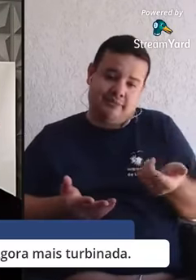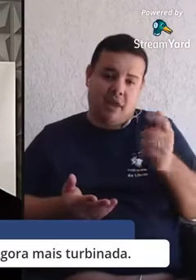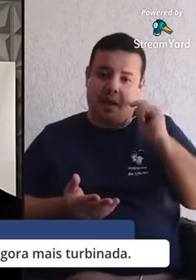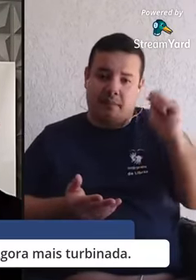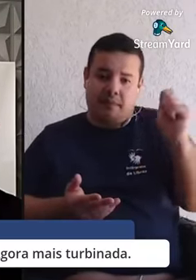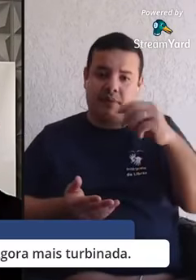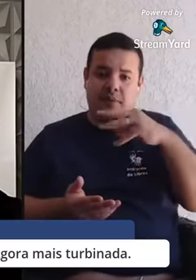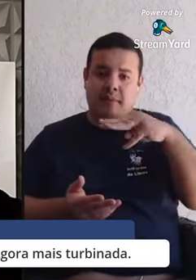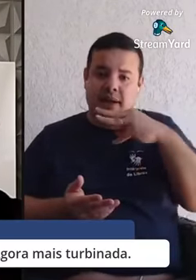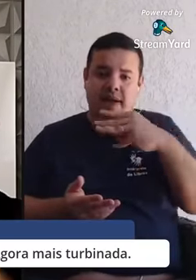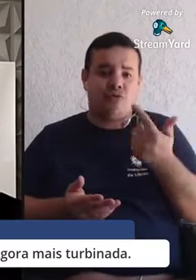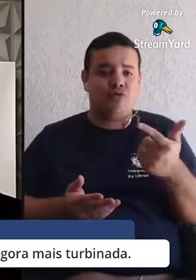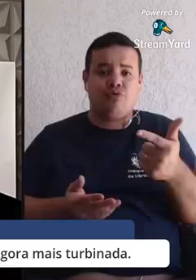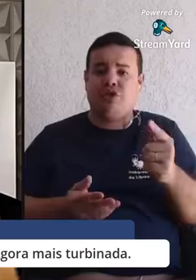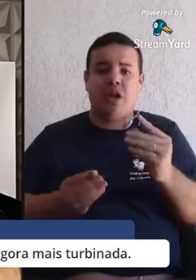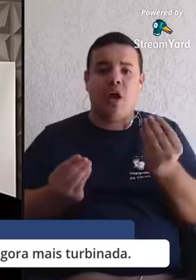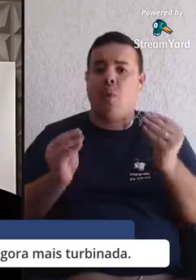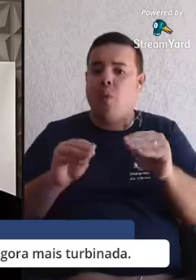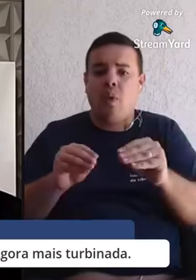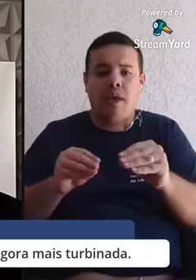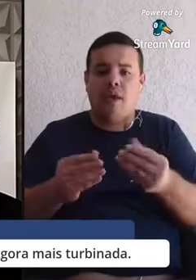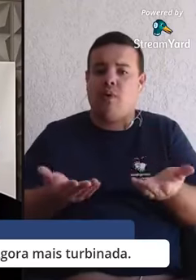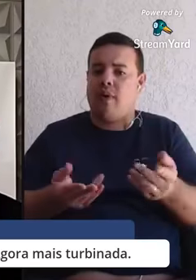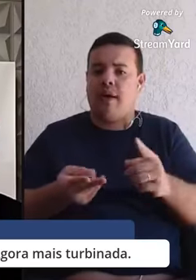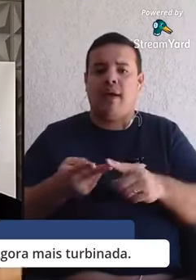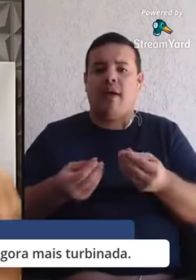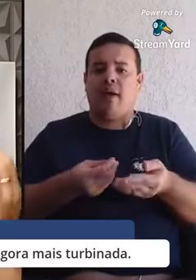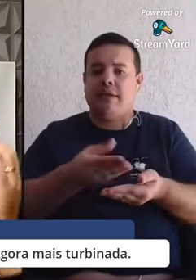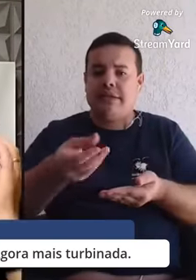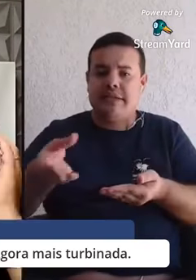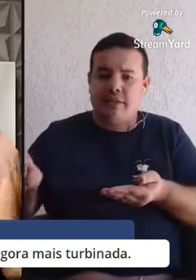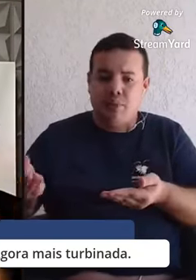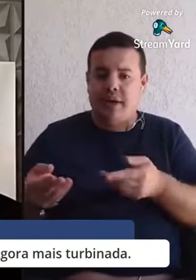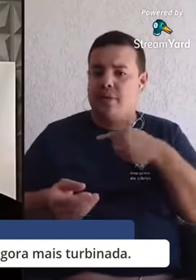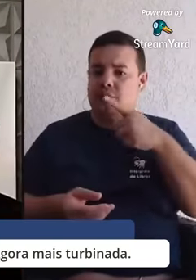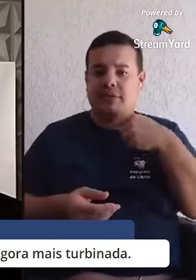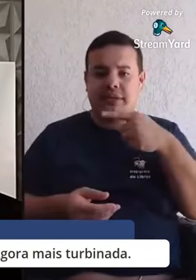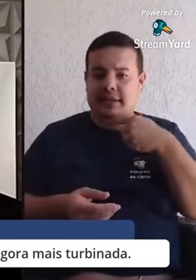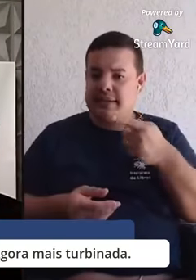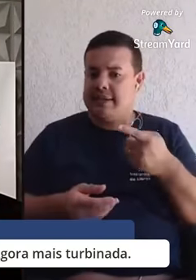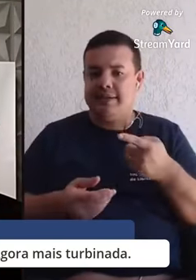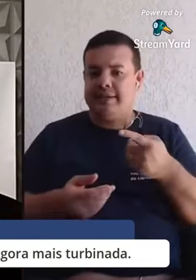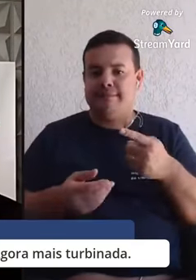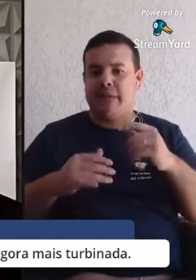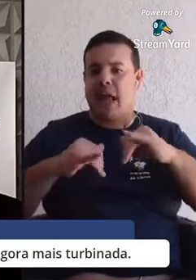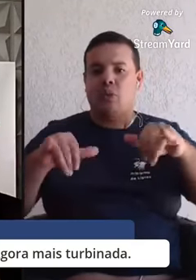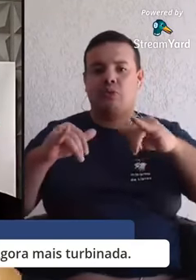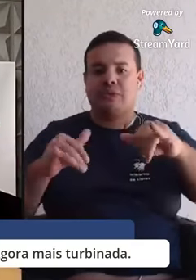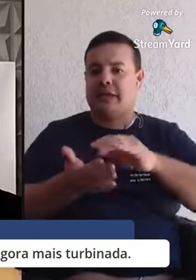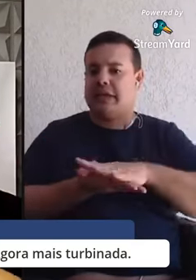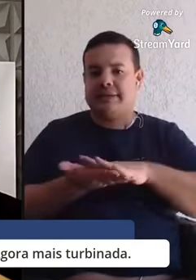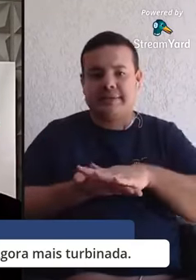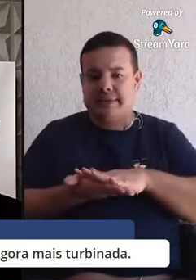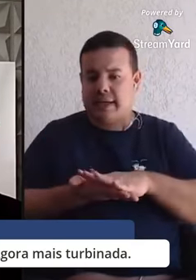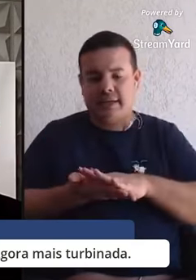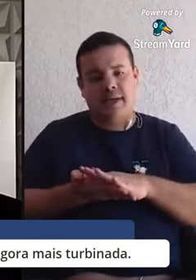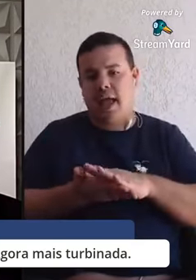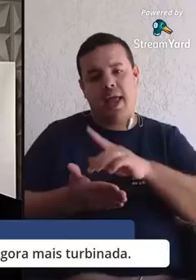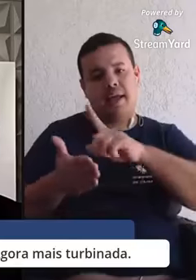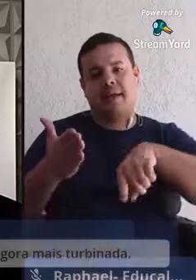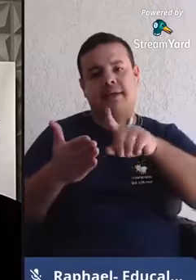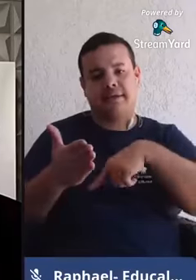distribuir, não tinha anunciante, não tinha nada. Eu tive que pular essa edição. Mas é isso aí, a gente acabou com uma